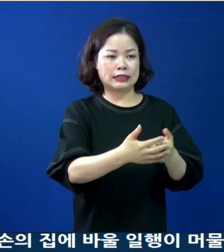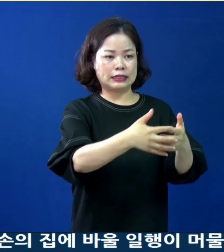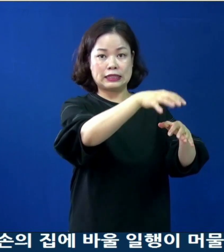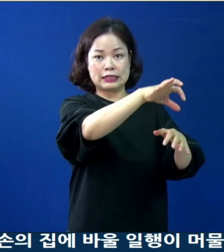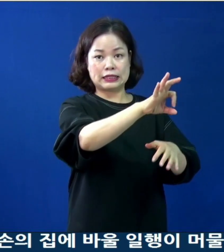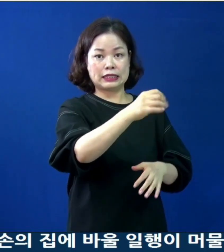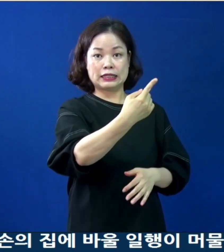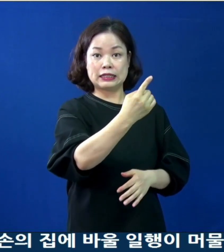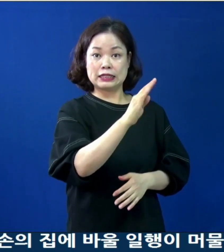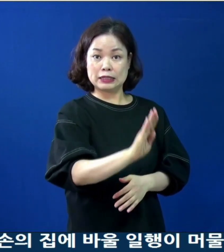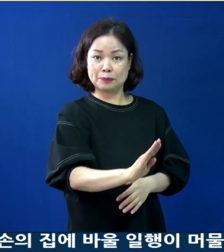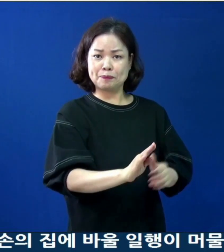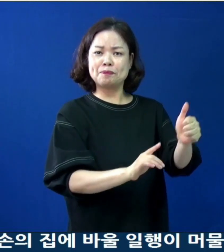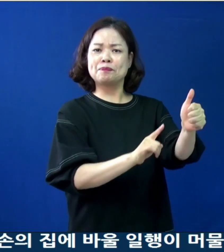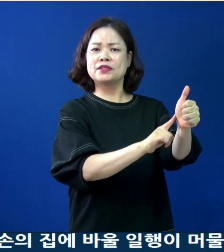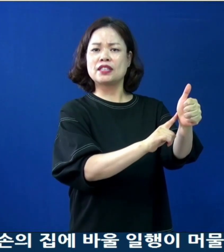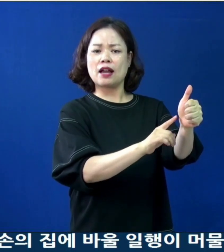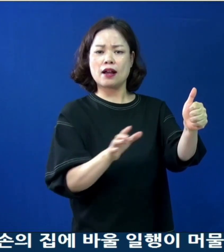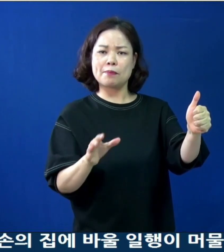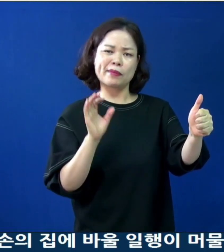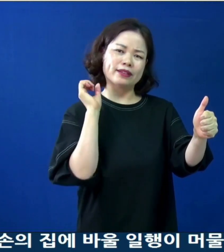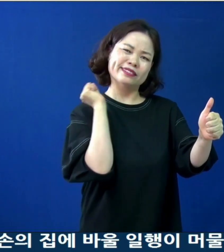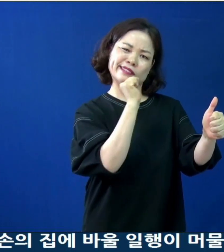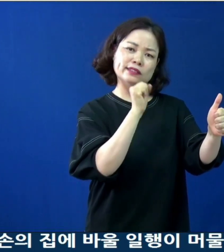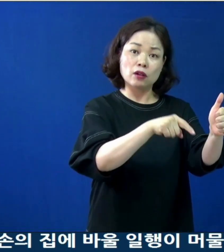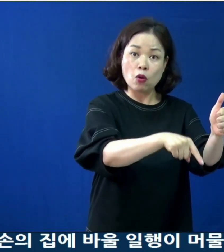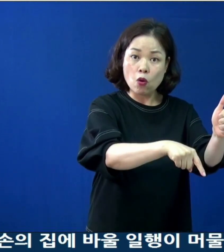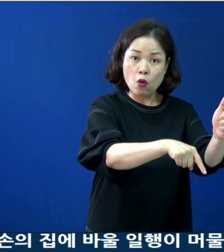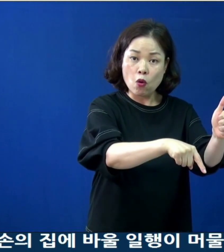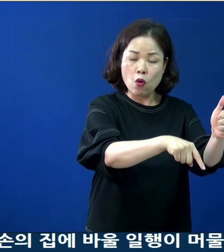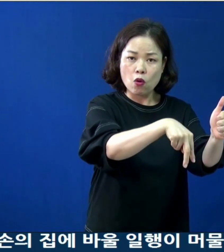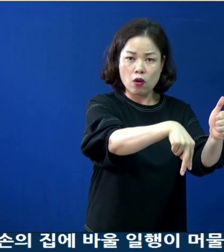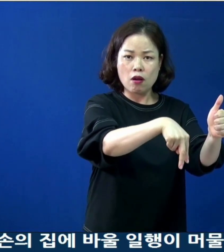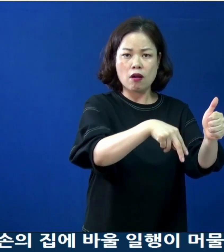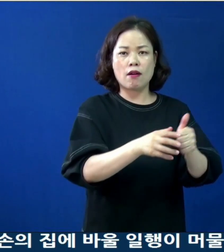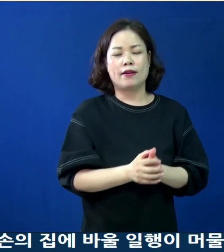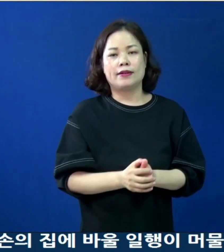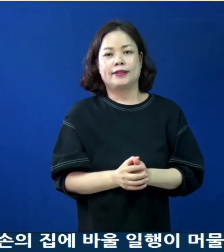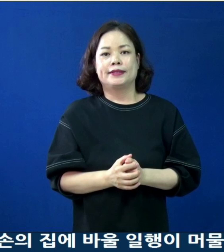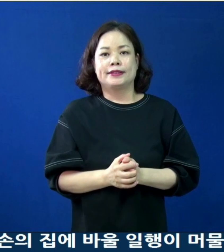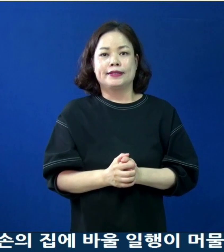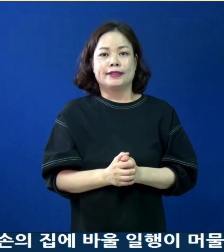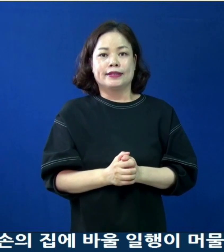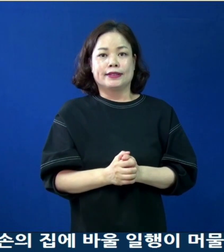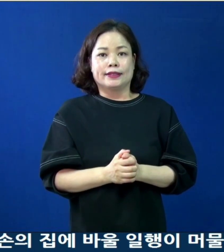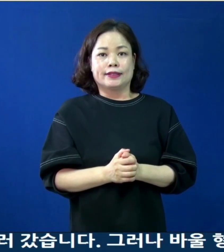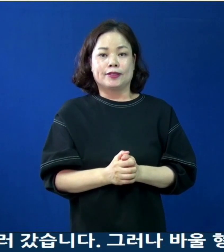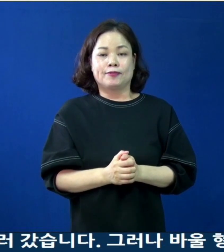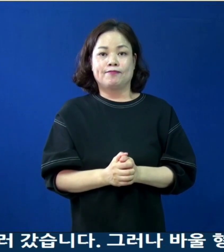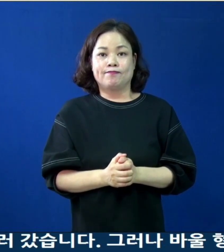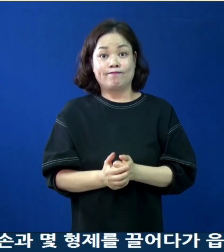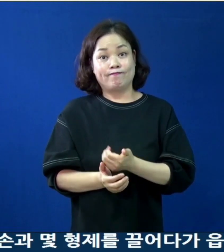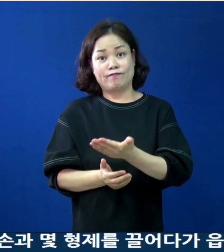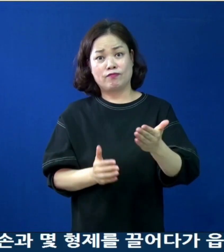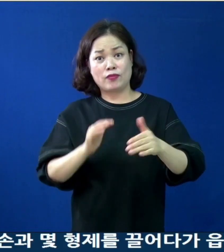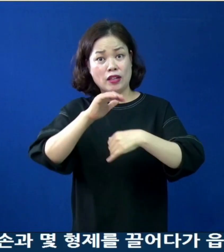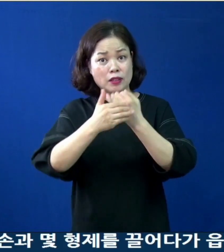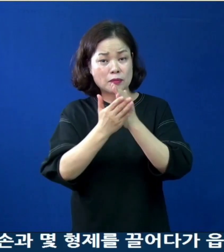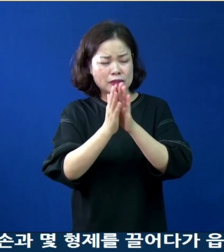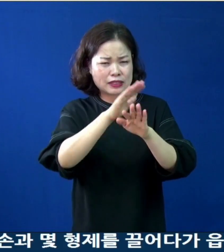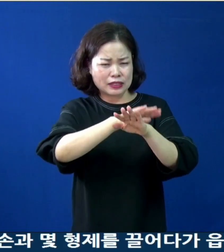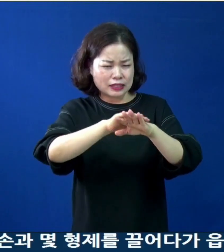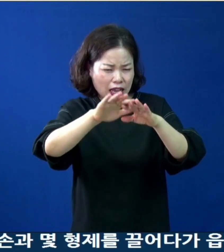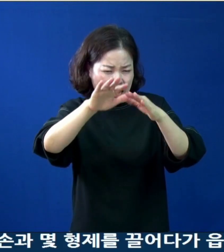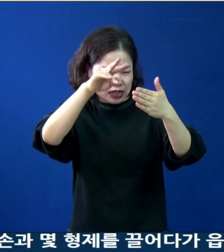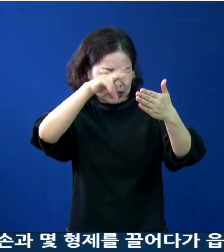읍장 앞에 데리고 갔다, 이렇게 되어 있습니다. 여러분들 성경을 자세히 잘